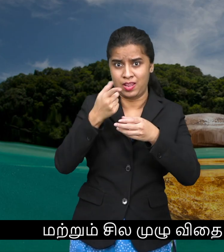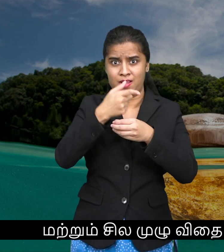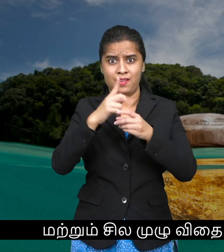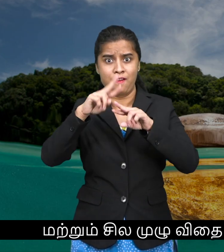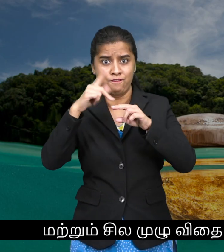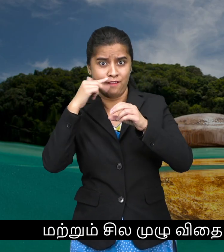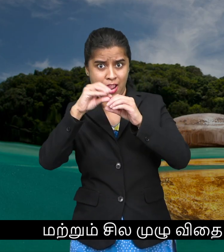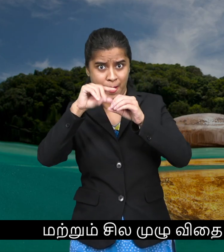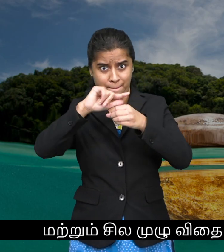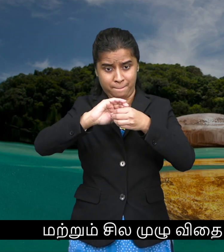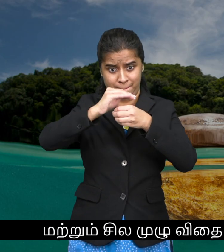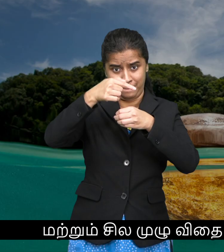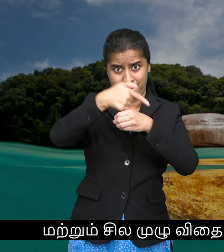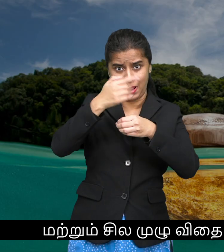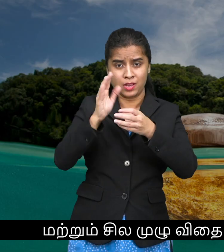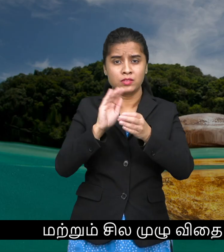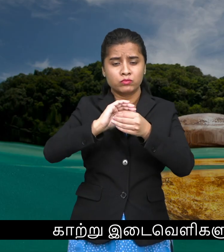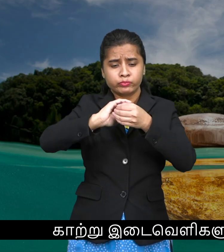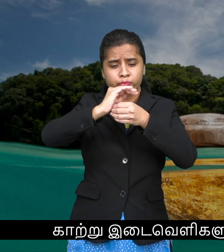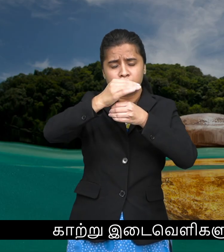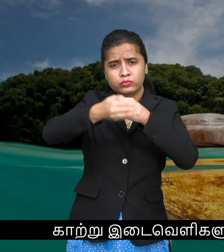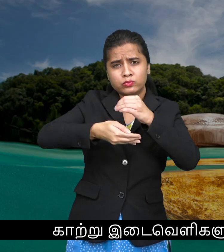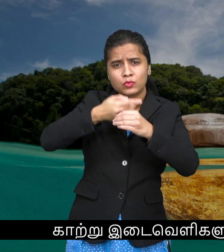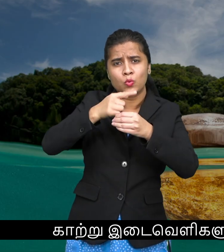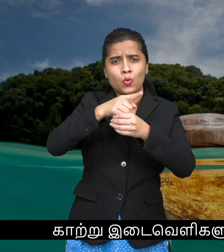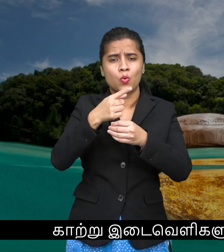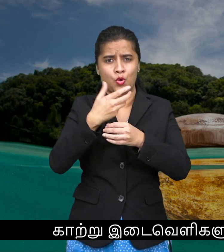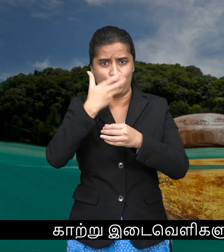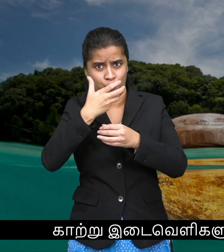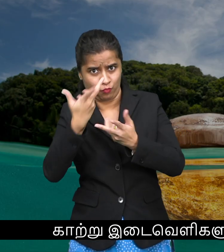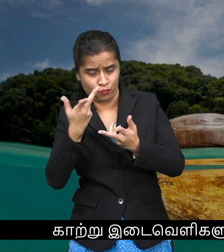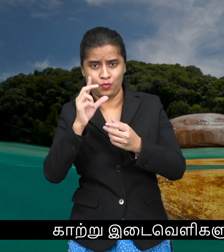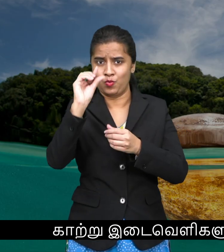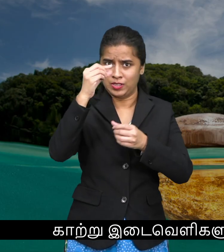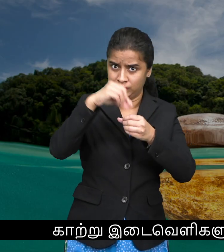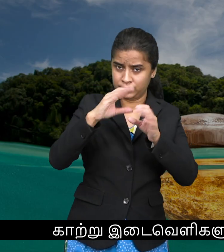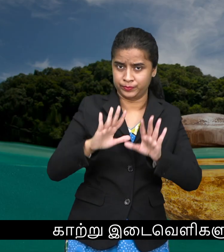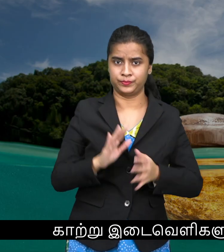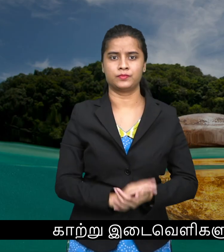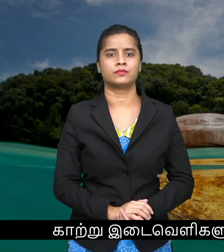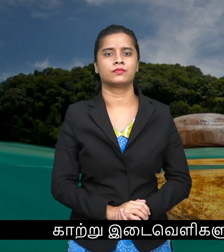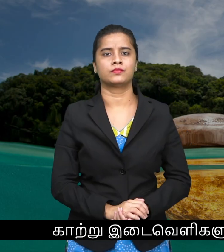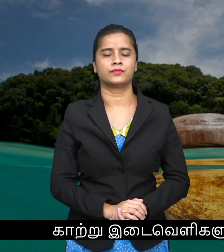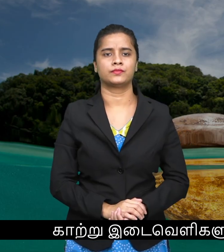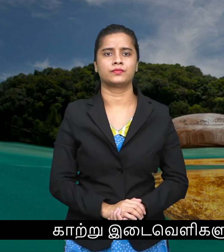விதை அல்லது பழத்தை உள்ளடக்கிய காற்று இடைவெளிகளுடன் நார்ச்சத்து நிறைந்தவை.